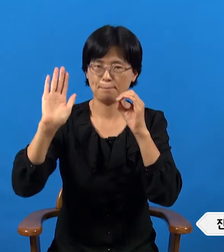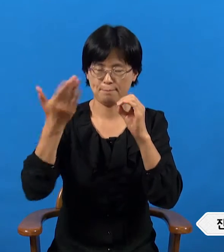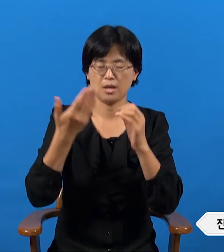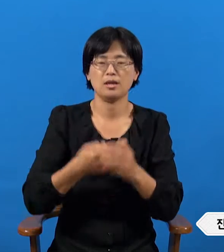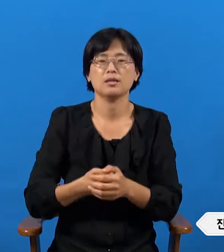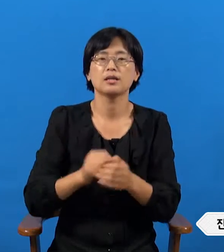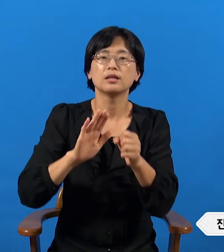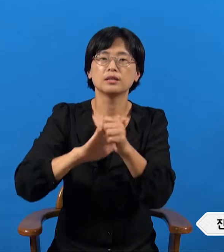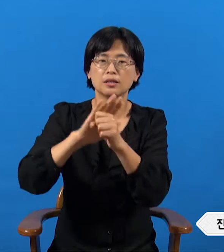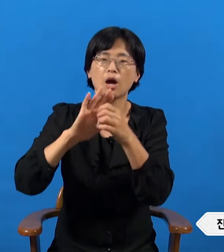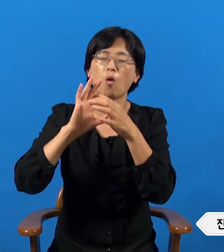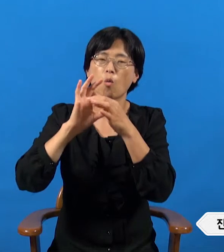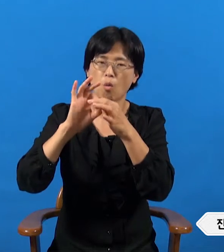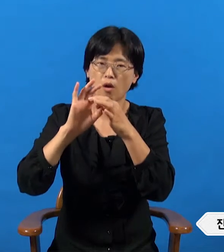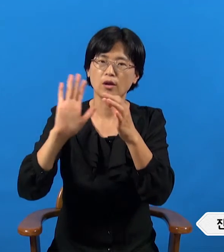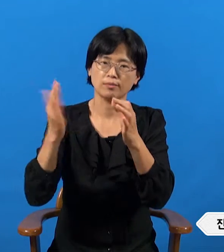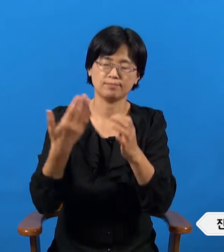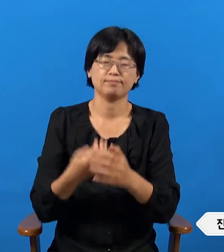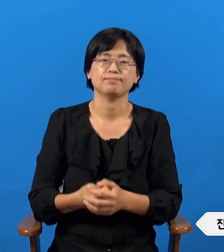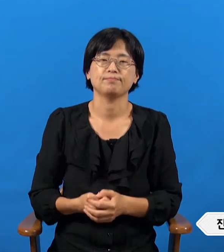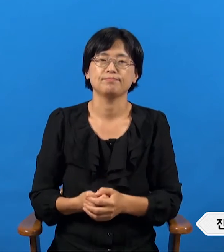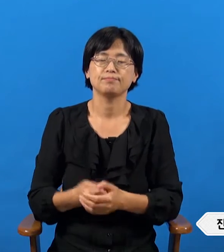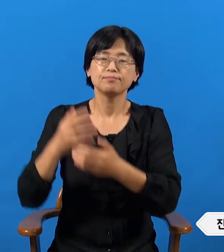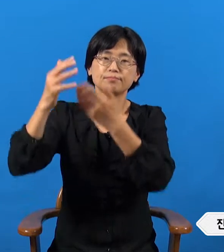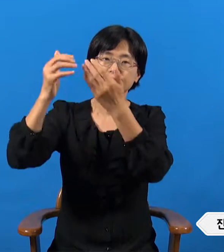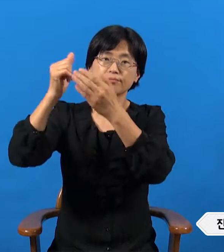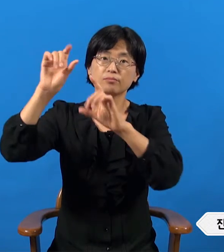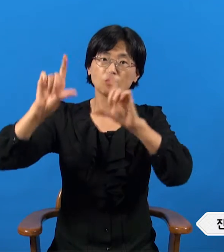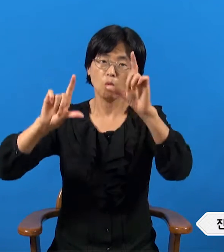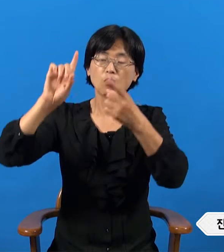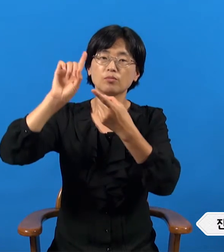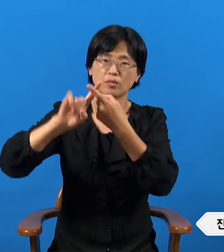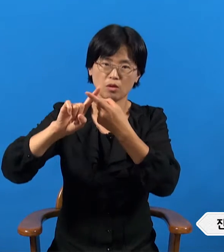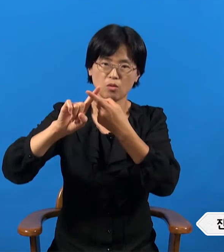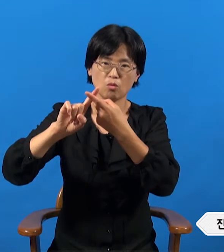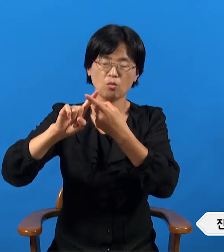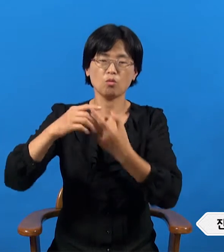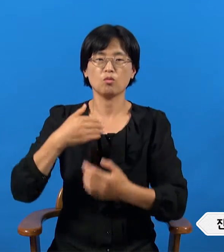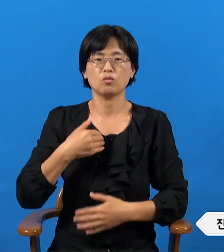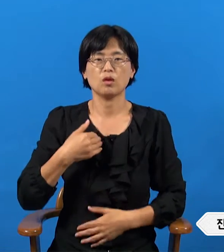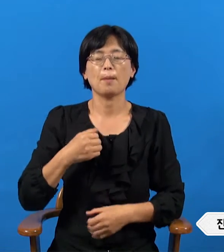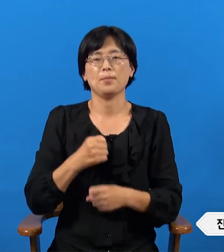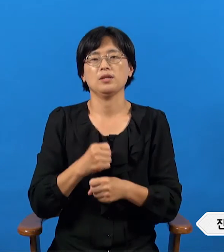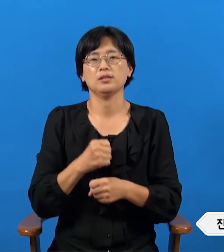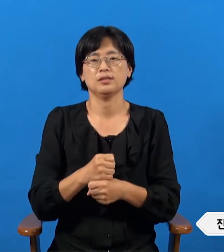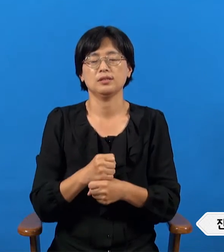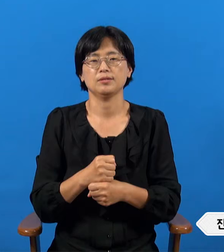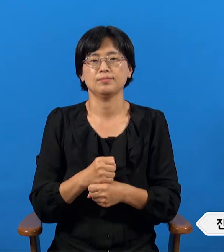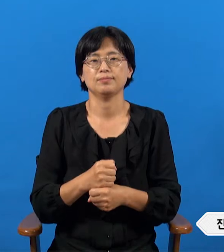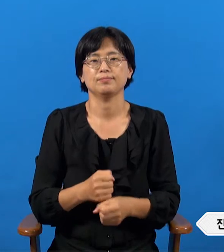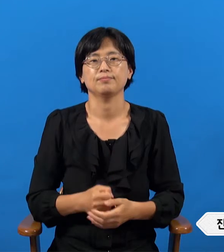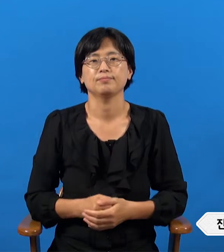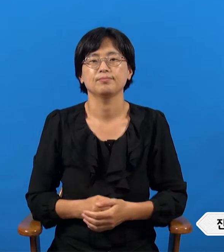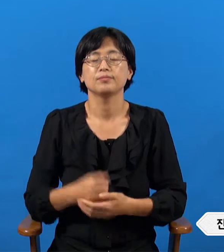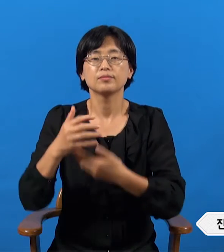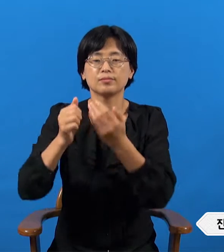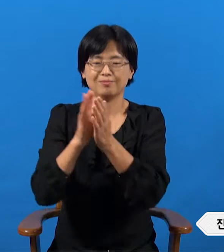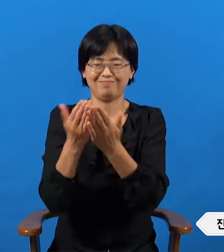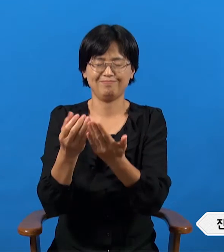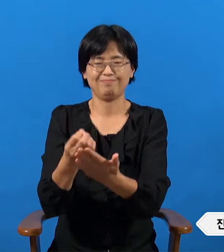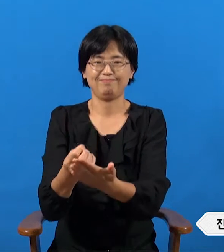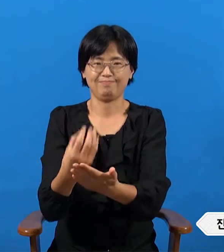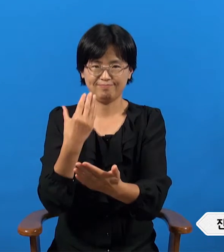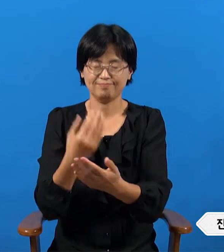수 있습니다. 사랑의 관계를 가질 수 있습니다. 하나님의 형상대로 나를 만드신